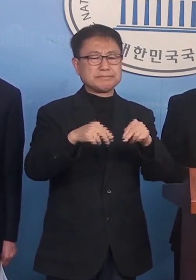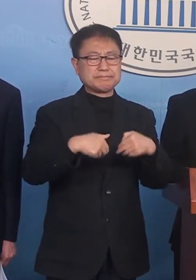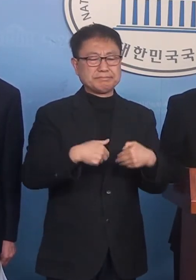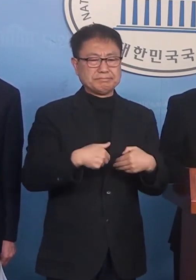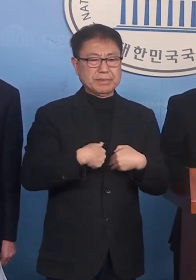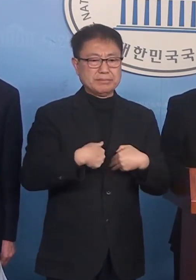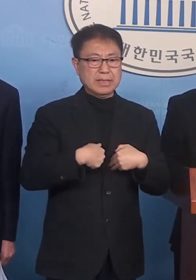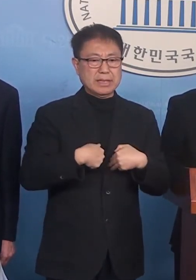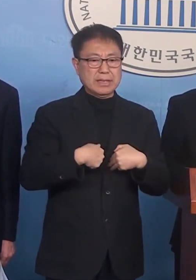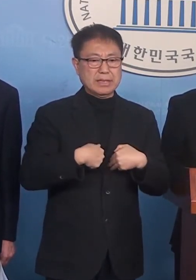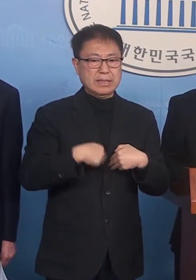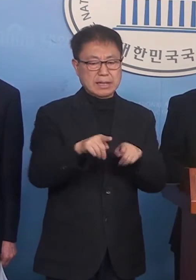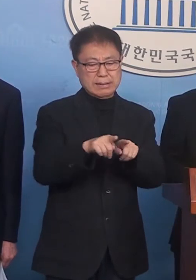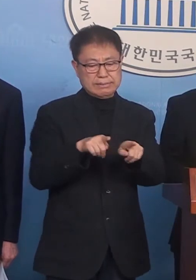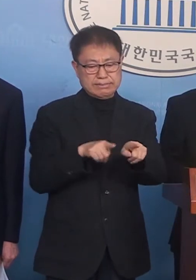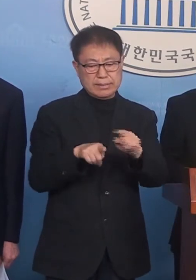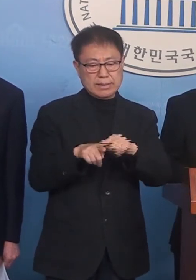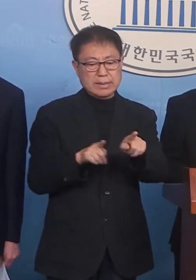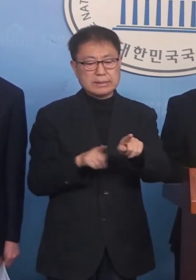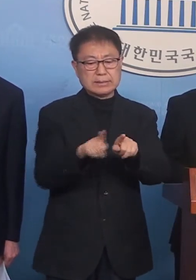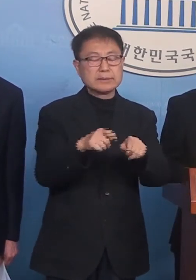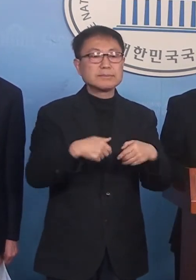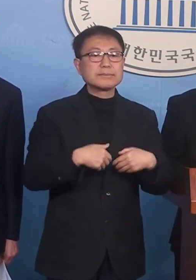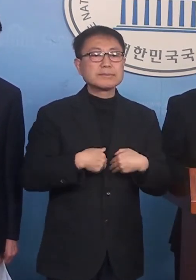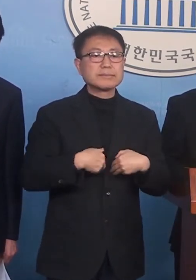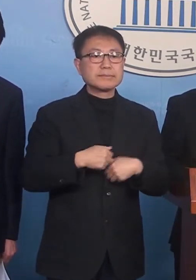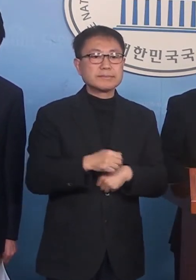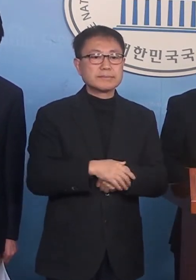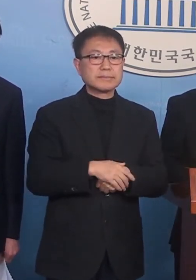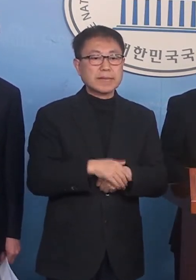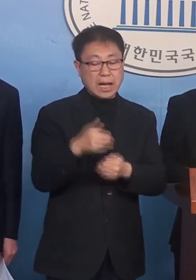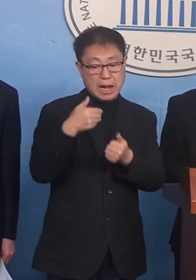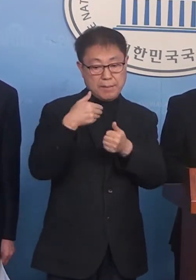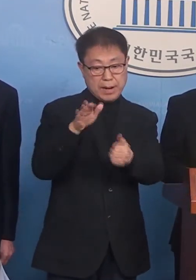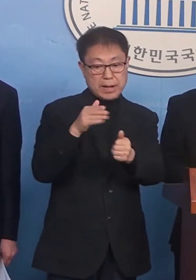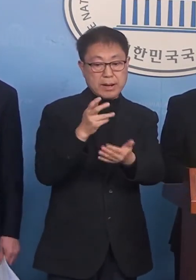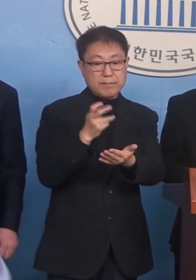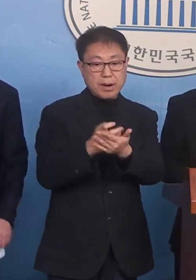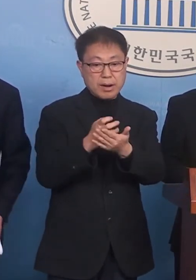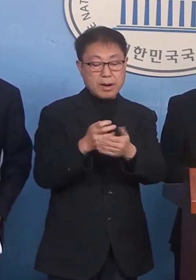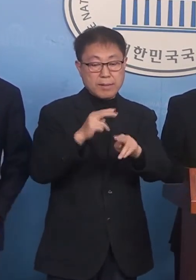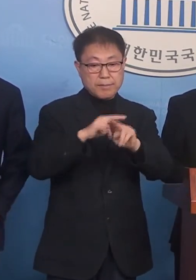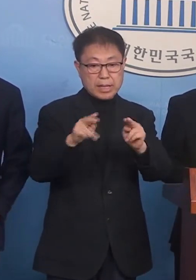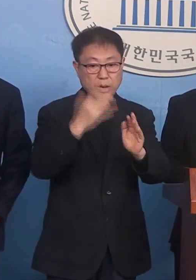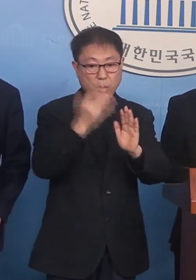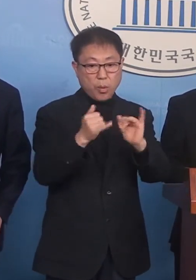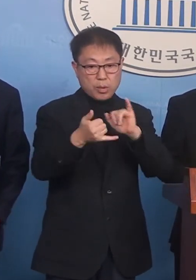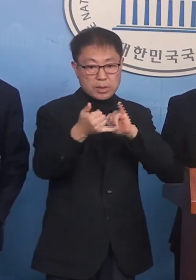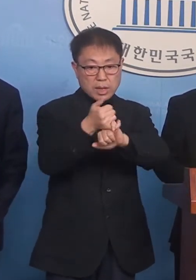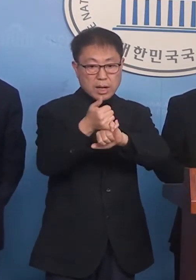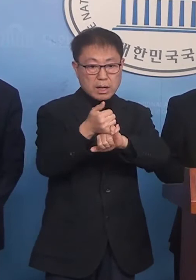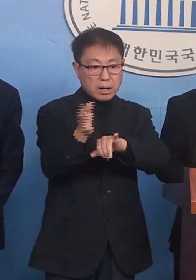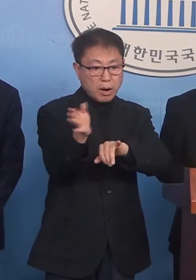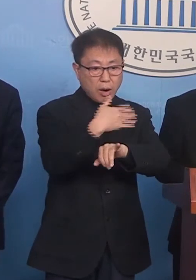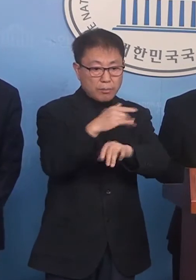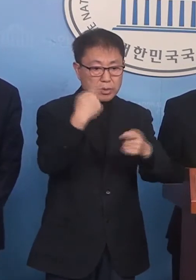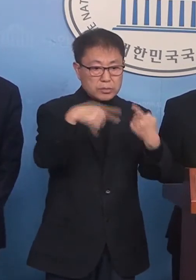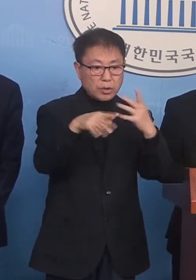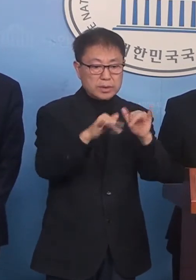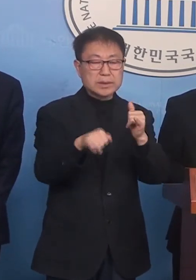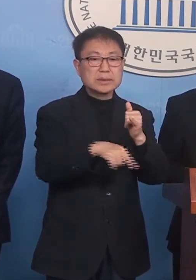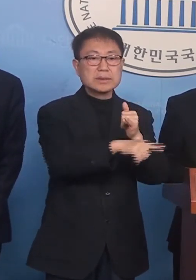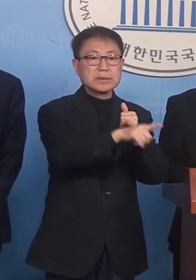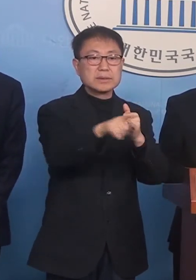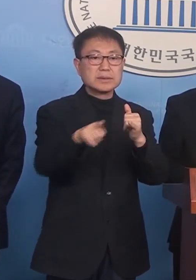폐지해야만 양극화 해소의 최소한의 조건이 됩니다. 파견법 폐지를 공약으로 내걸지 않는 모든 정치